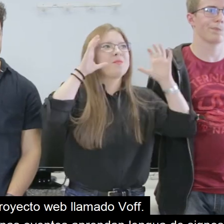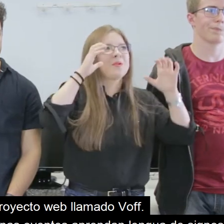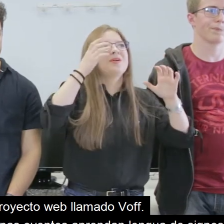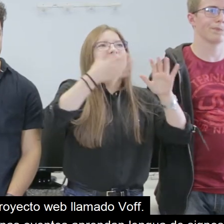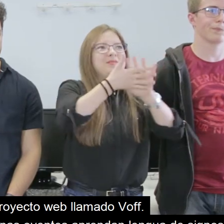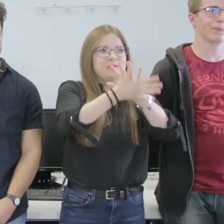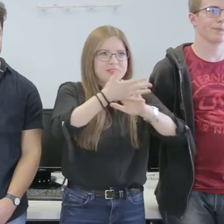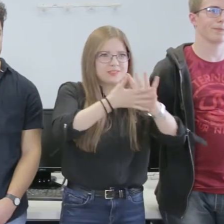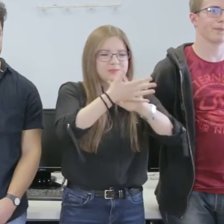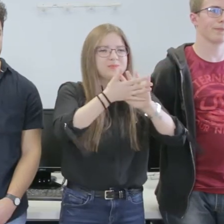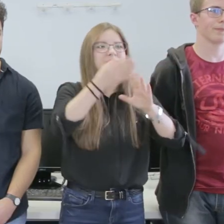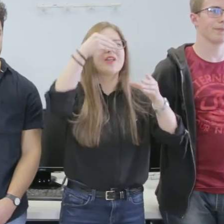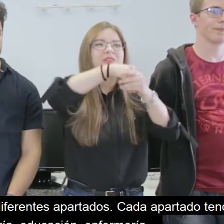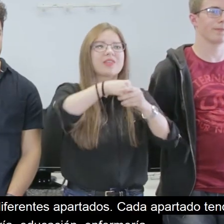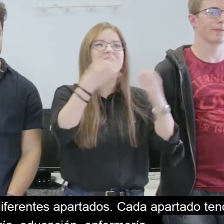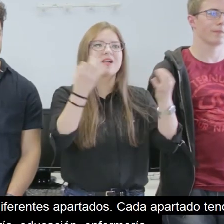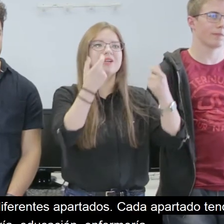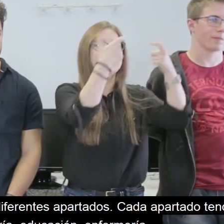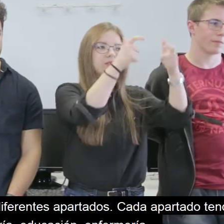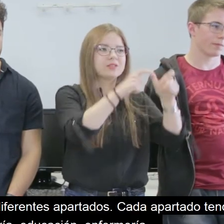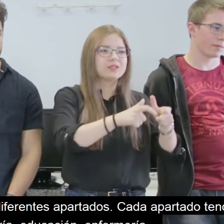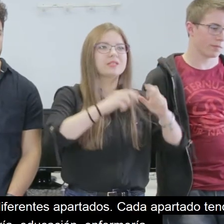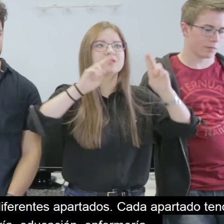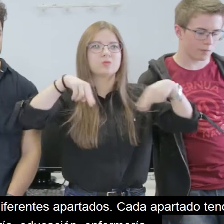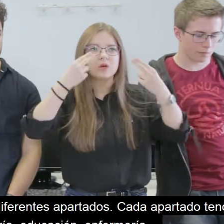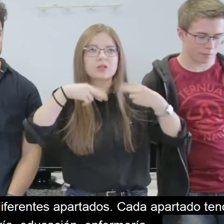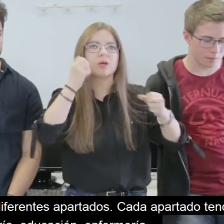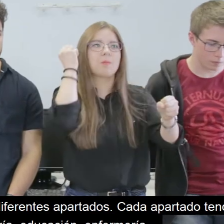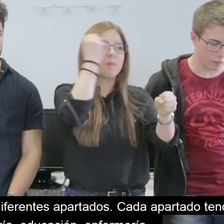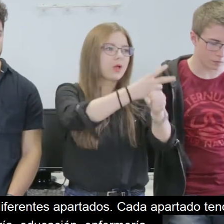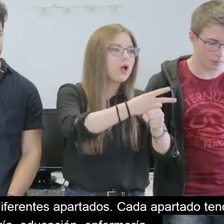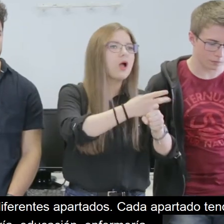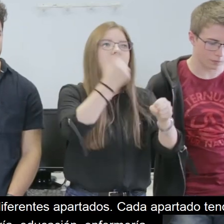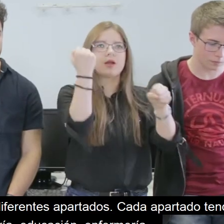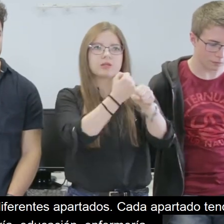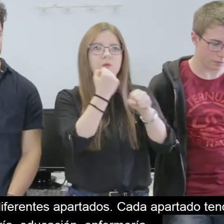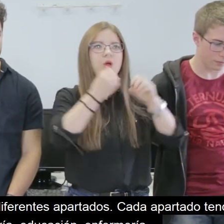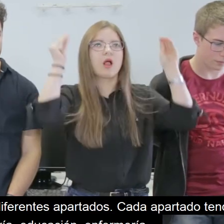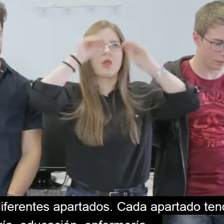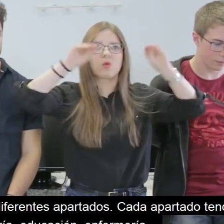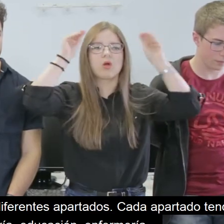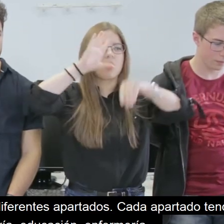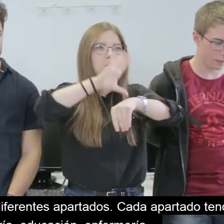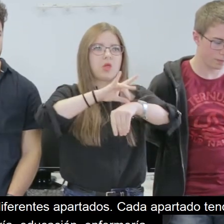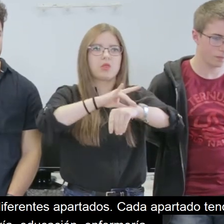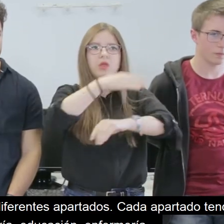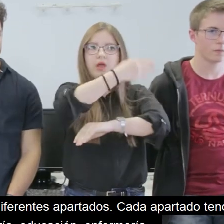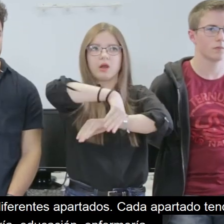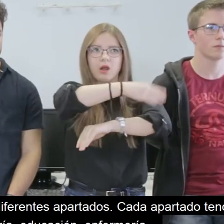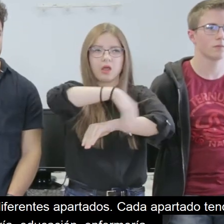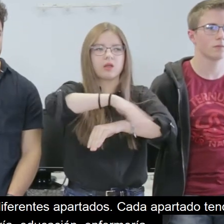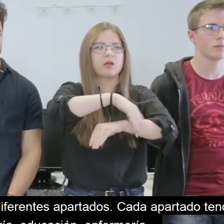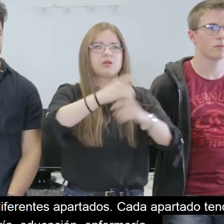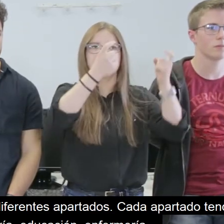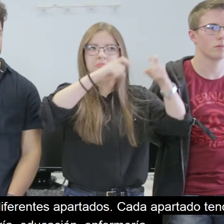oyentes aprendan lengua de signos. ¿Cómo lo hace? En la web podrás encontrar diferentes apartados. Cada